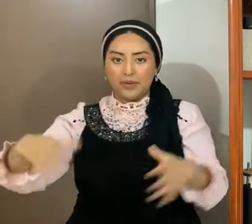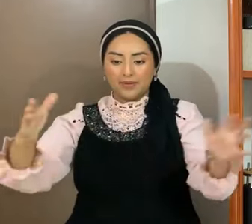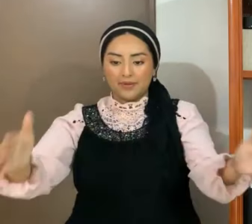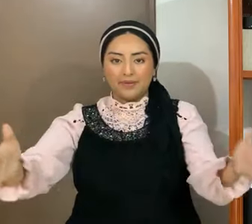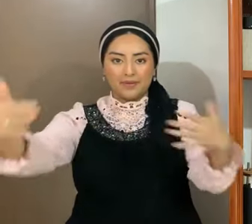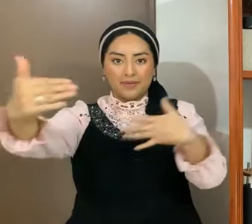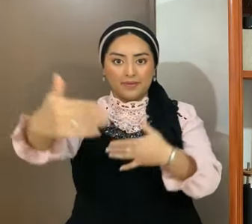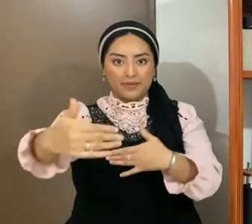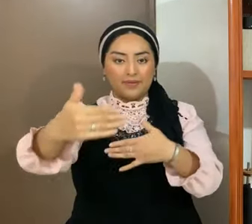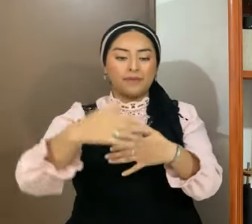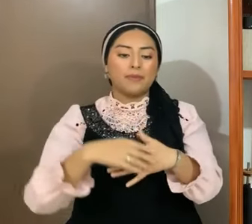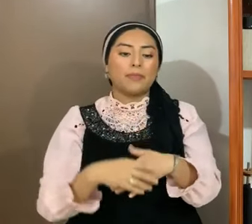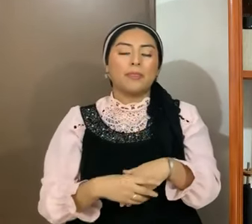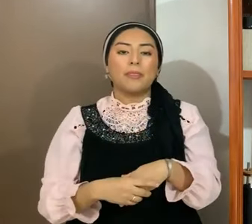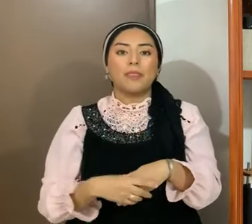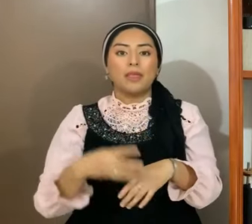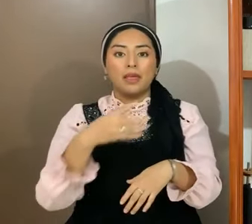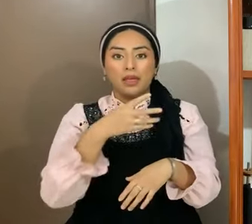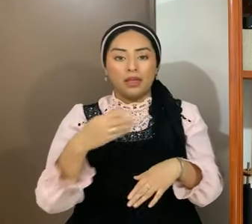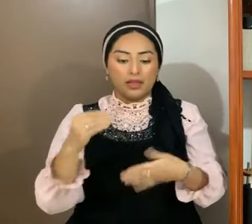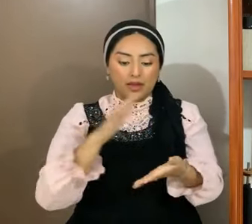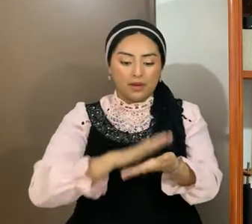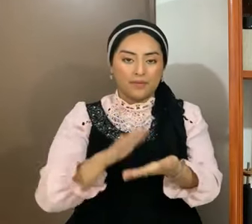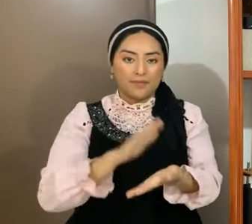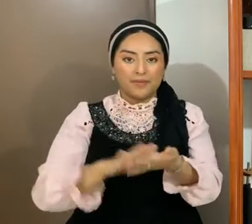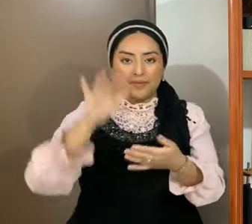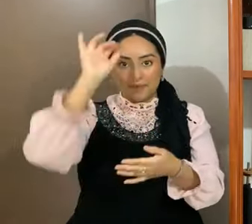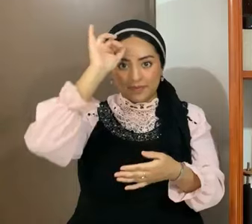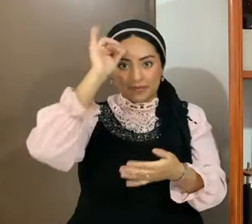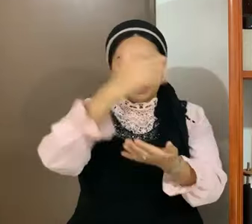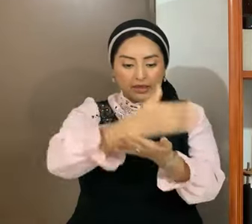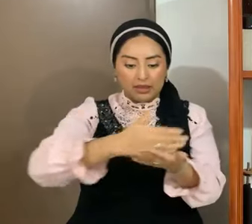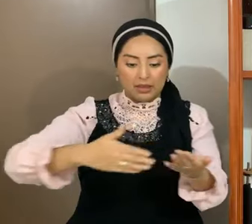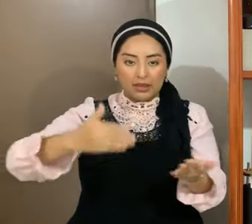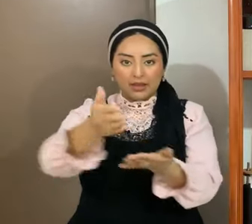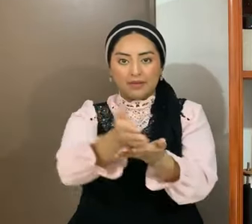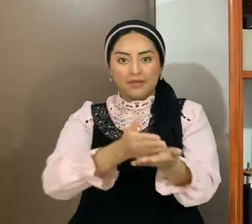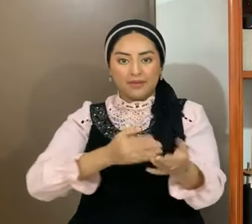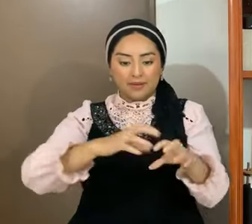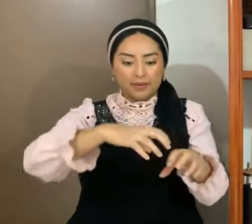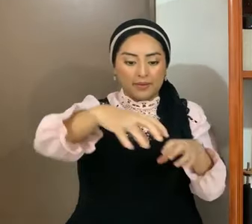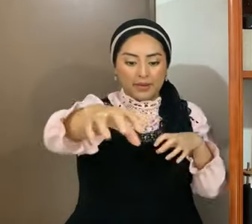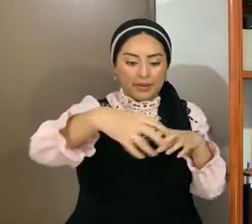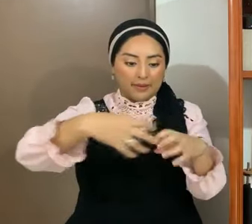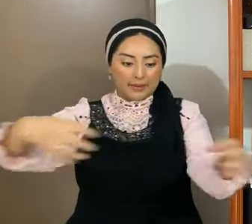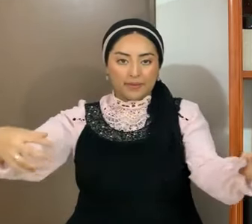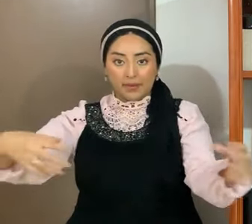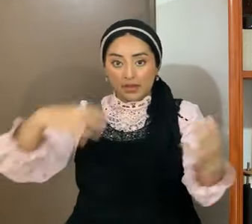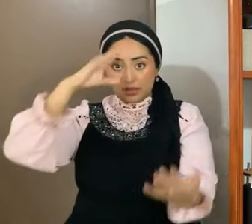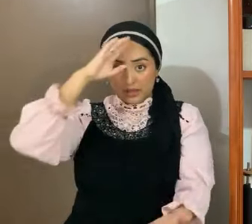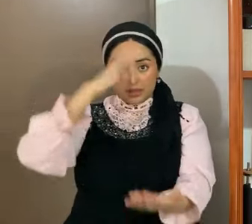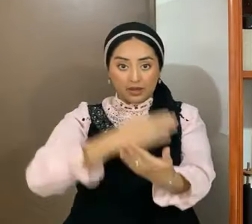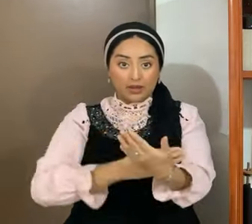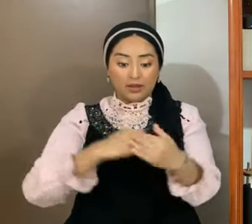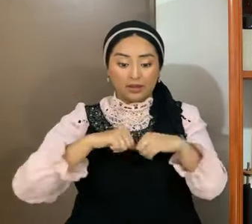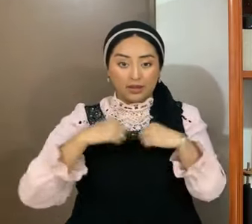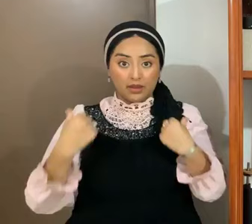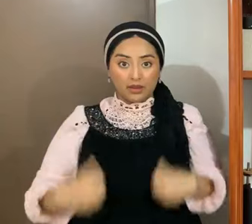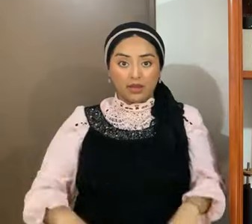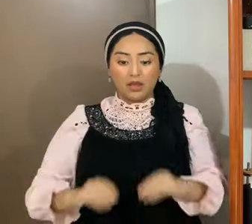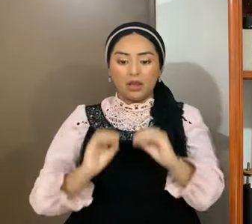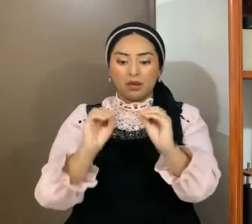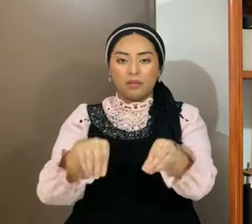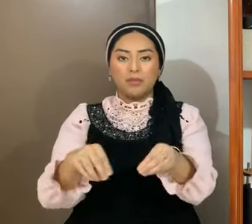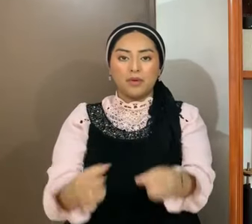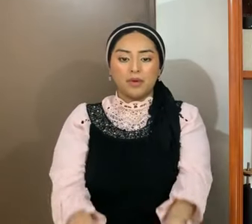de reunión, y desollará el holocausto, y lo dividirá en sus piezas. Y los hijos del Cohen Aarón pondrán fuego sobre